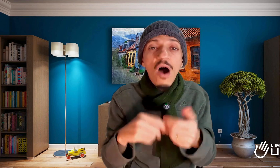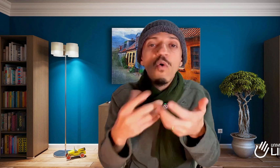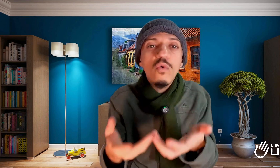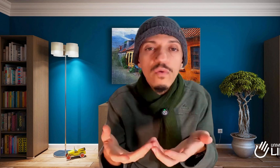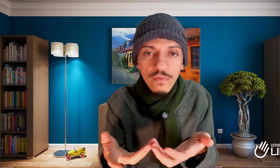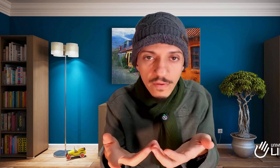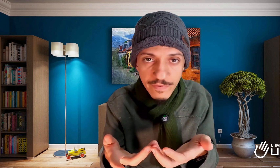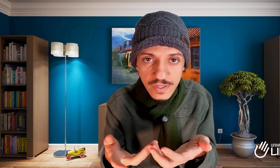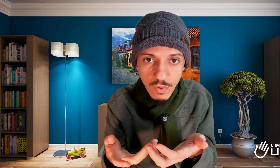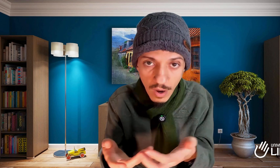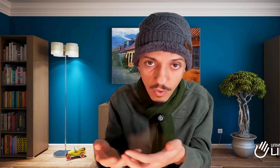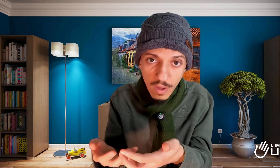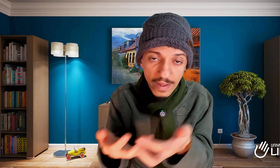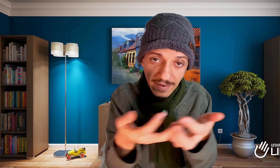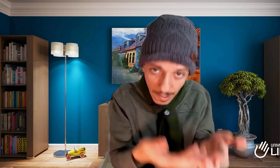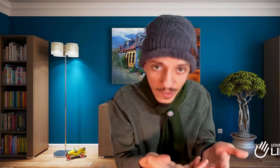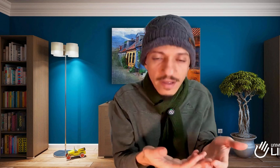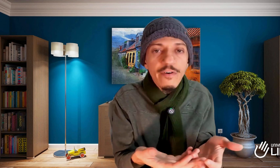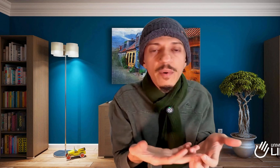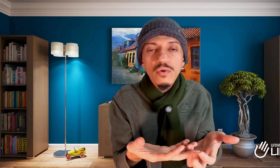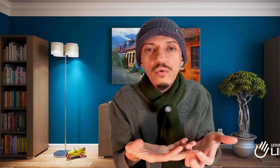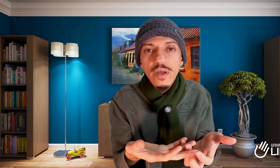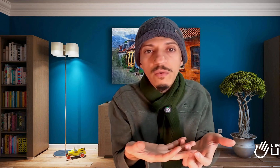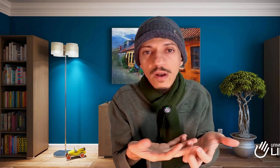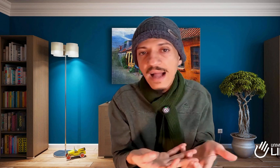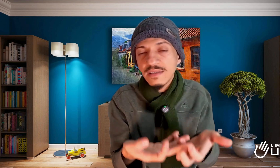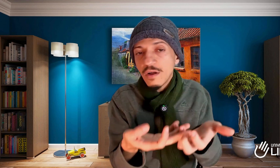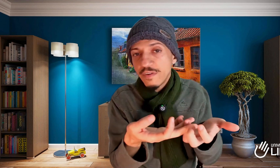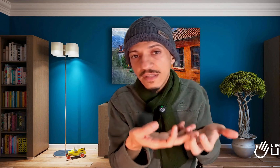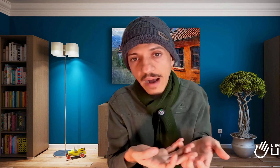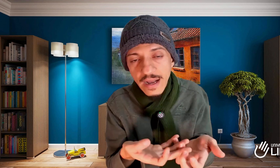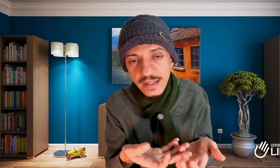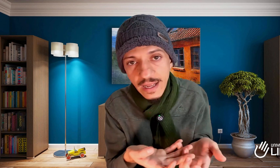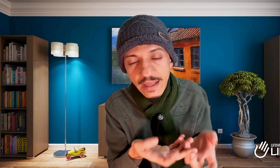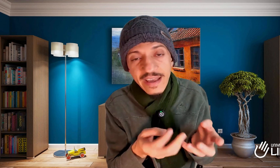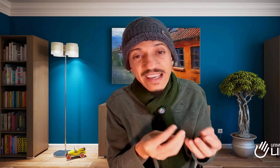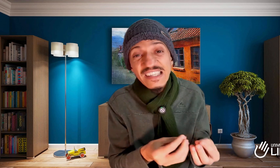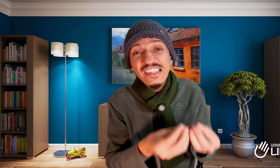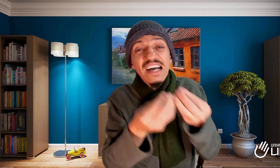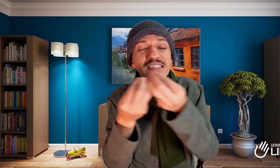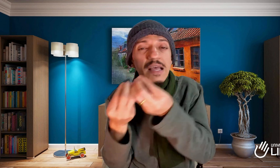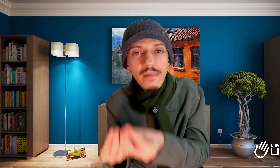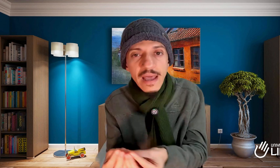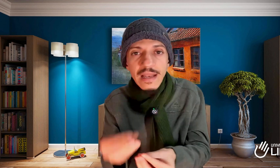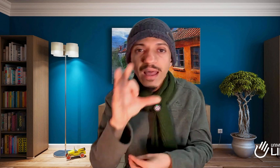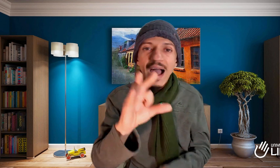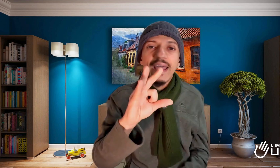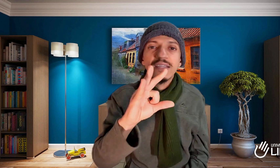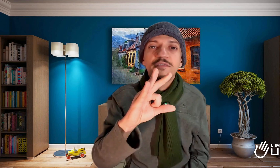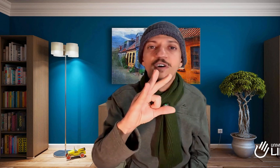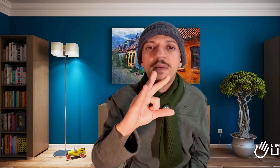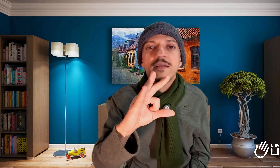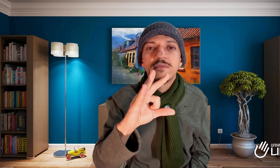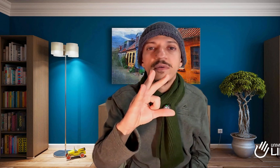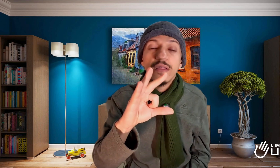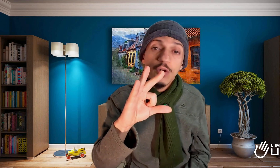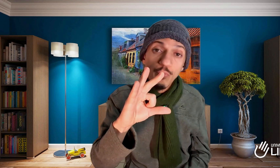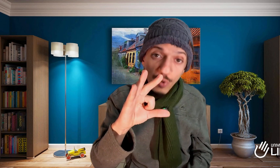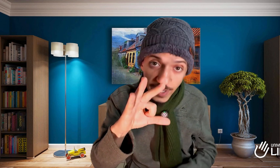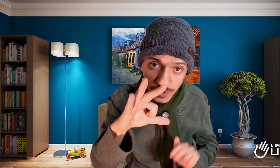algo visual na plataforma do currículo Lattes, talvez na marca dele, que se assemelhe a esse formato. Então, por isso,